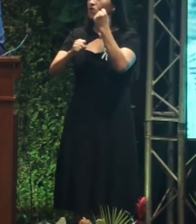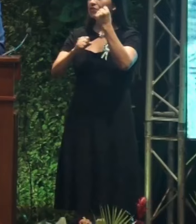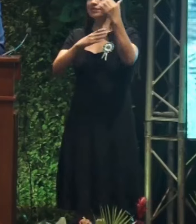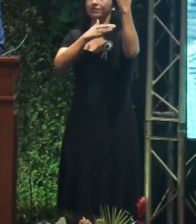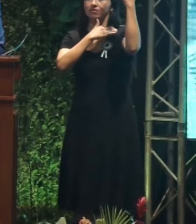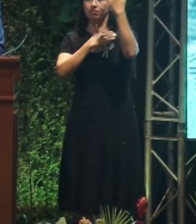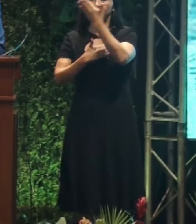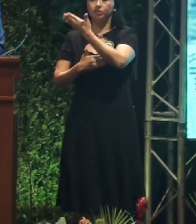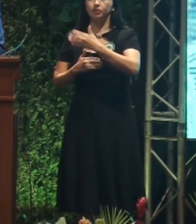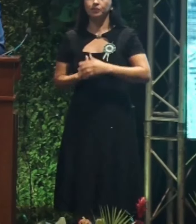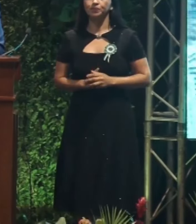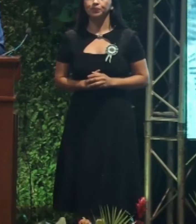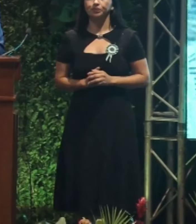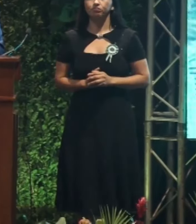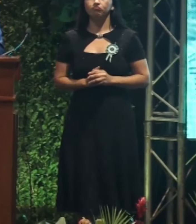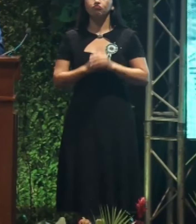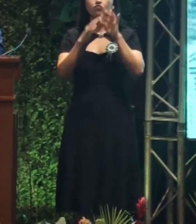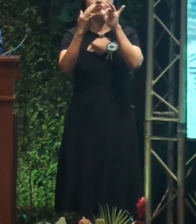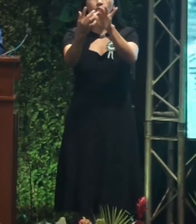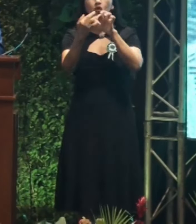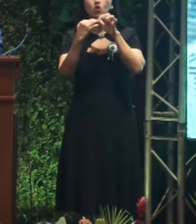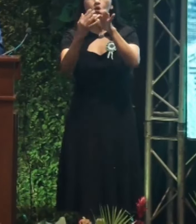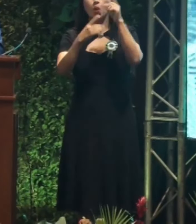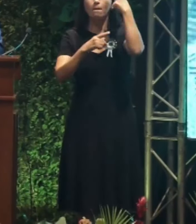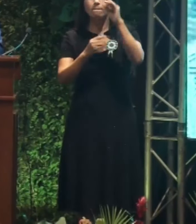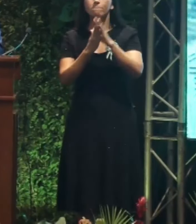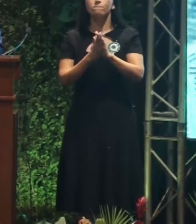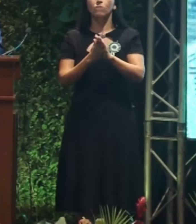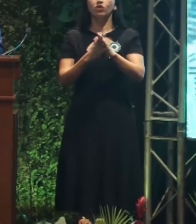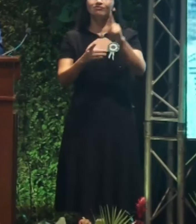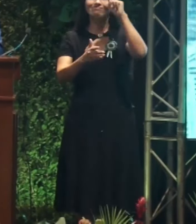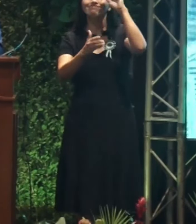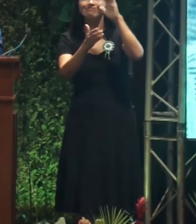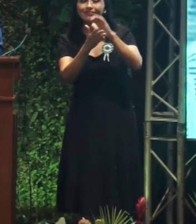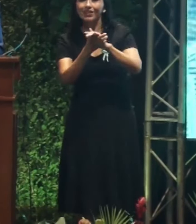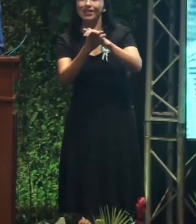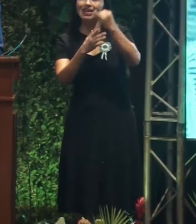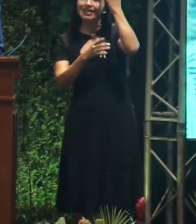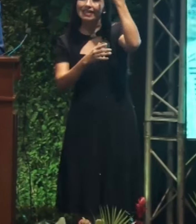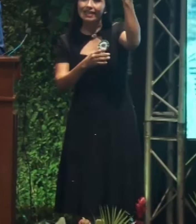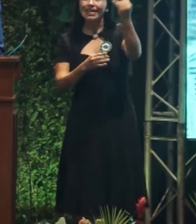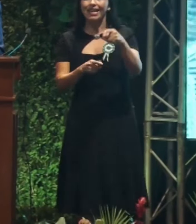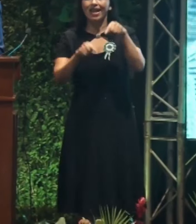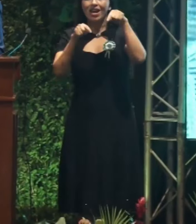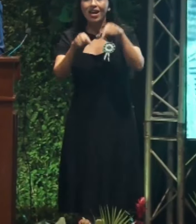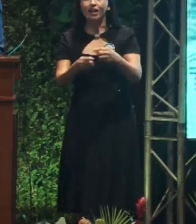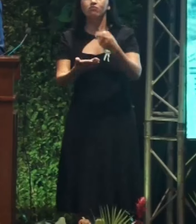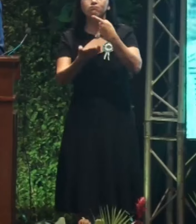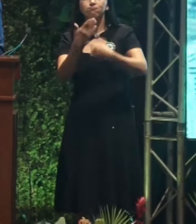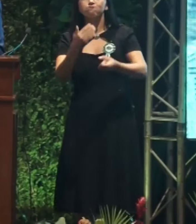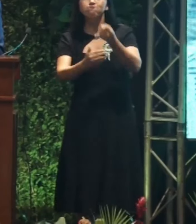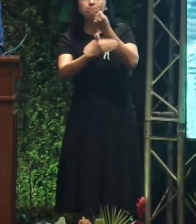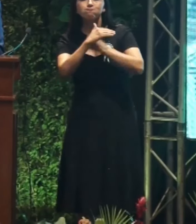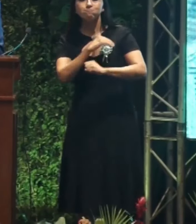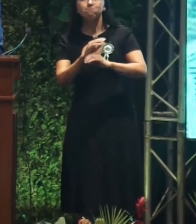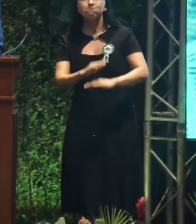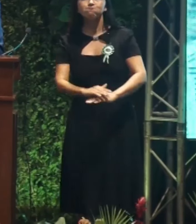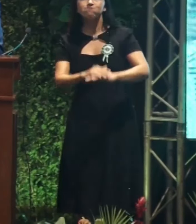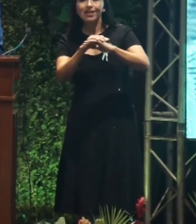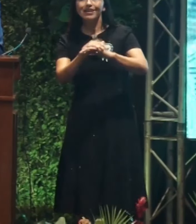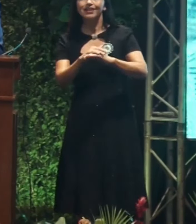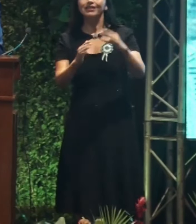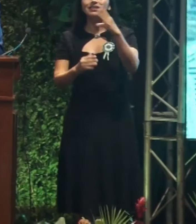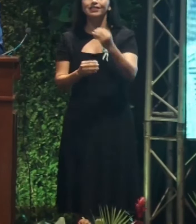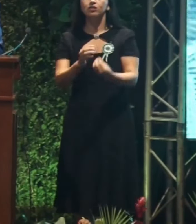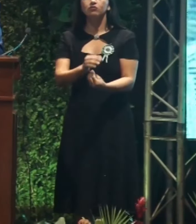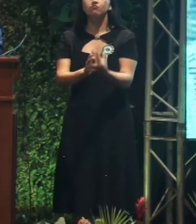Santa Cruz. Ellos lucharon por sus convicciones. Ellos dijeron, aquí va a nacer y aquí